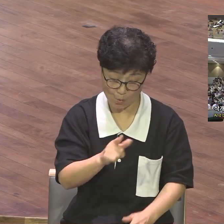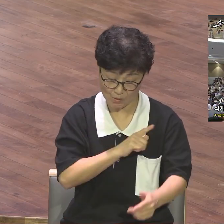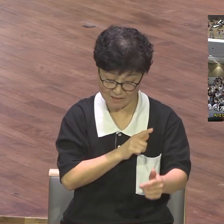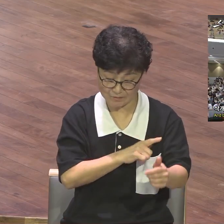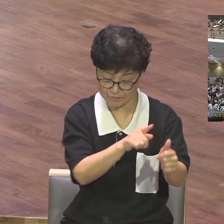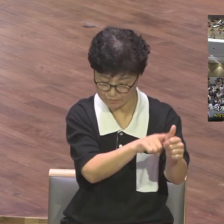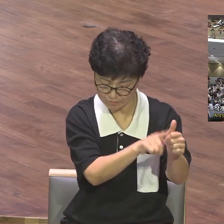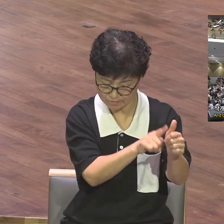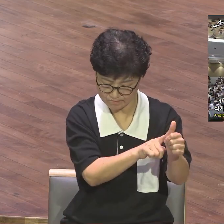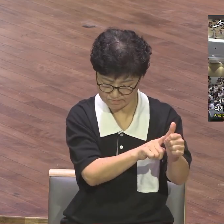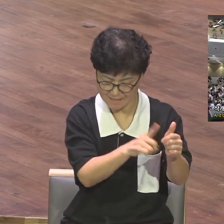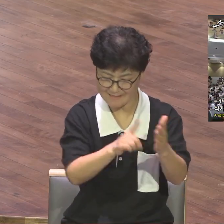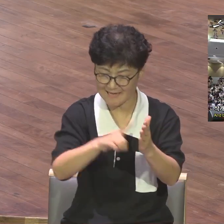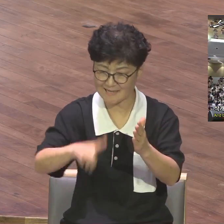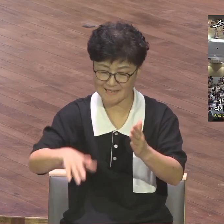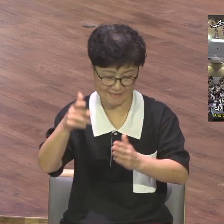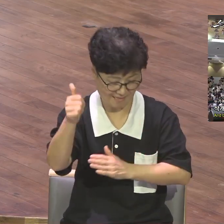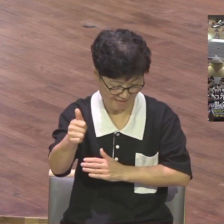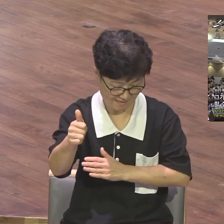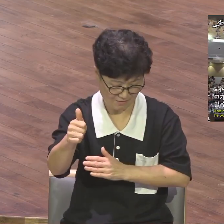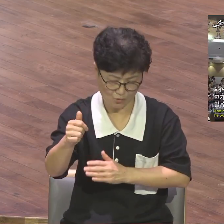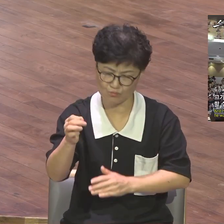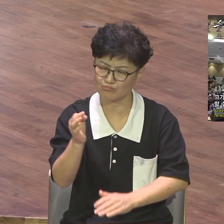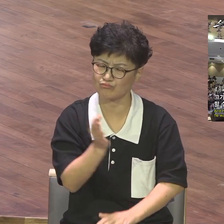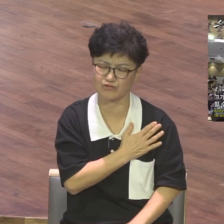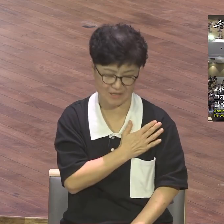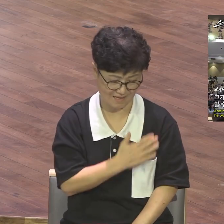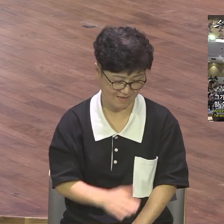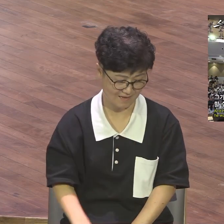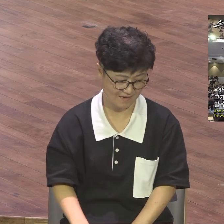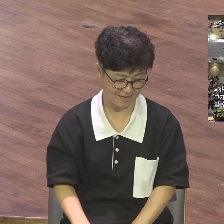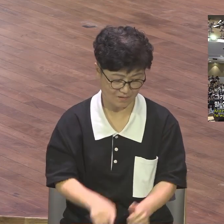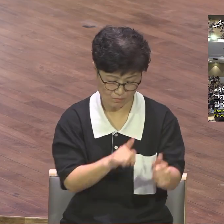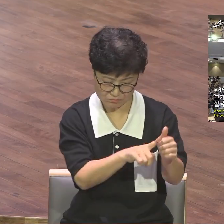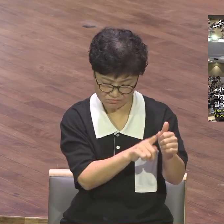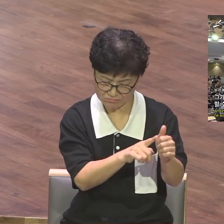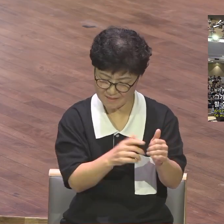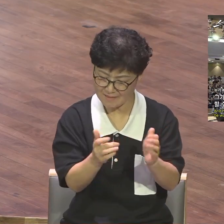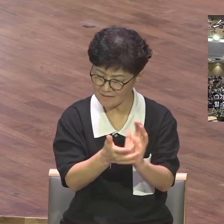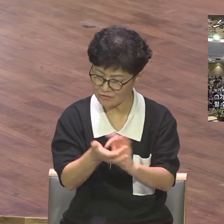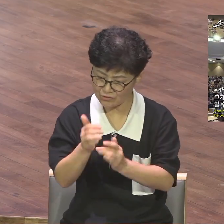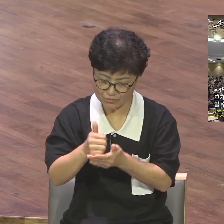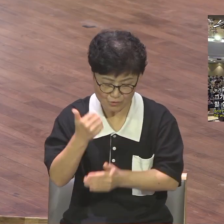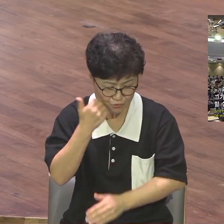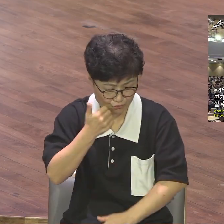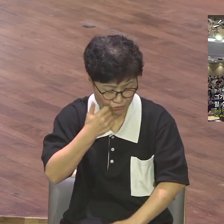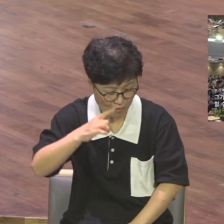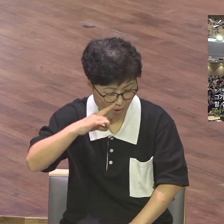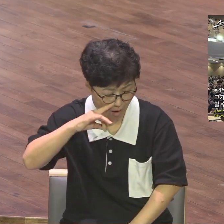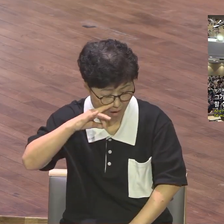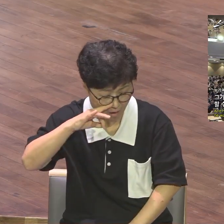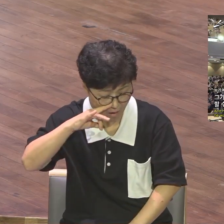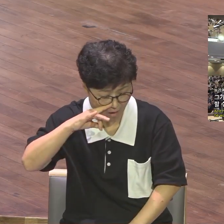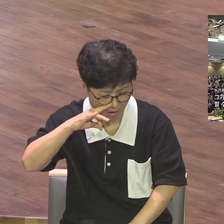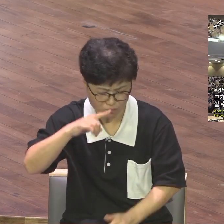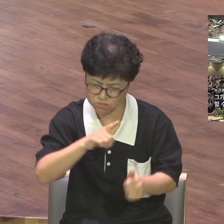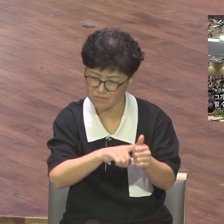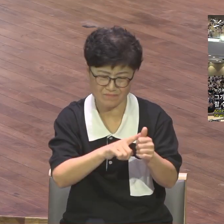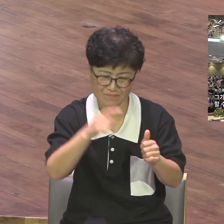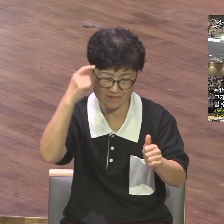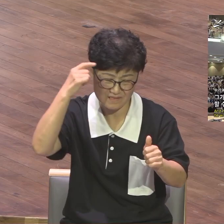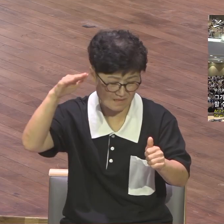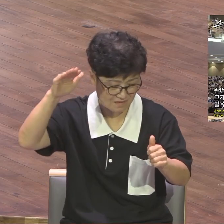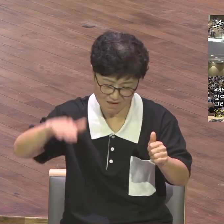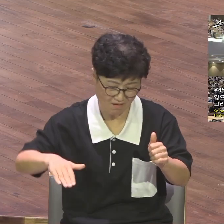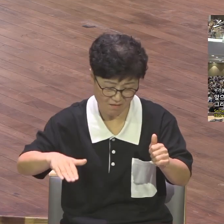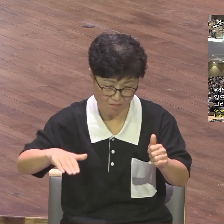자가 있으니 세리장이요 또한 부자라. 그가 예수께서 어떠한 사람인가 하여 보고자 하되 키가 작고 사람이 많아